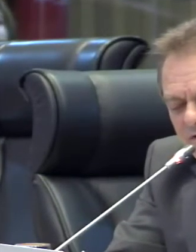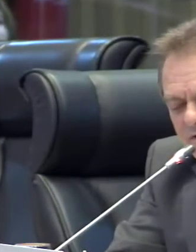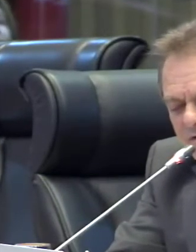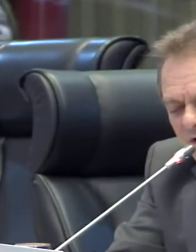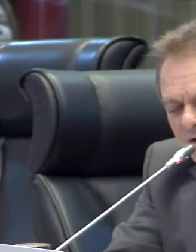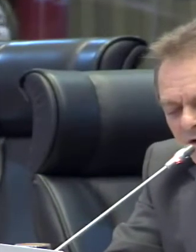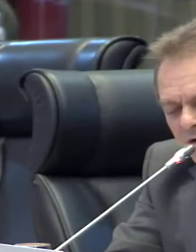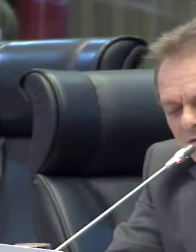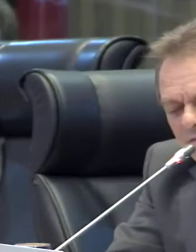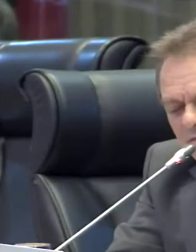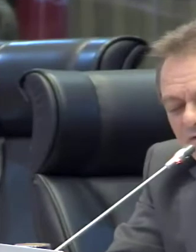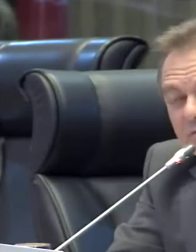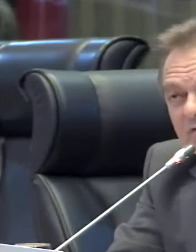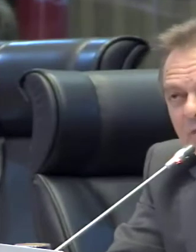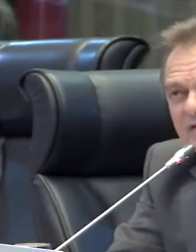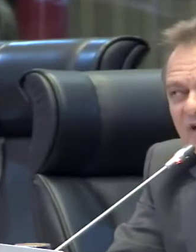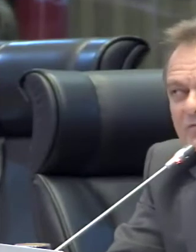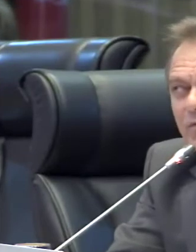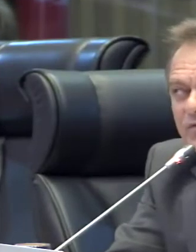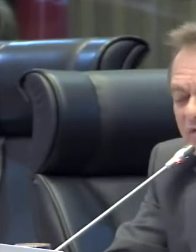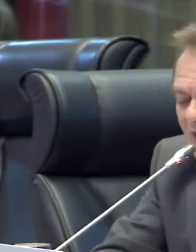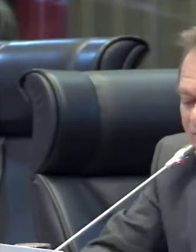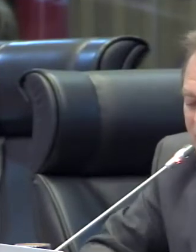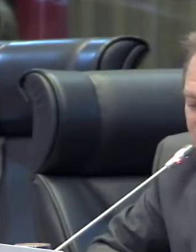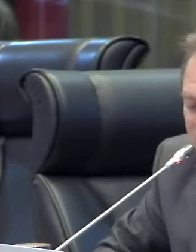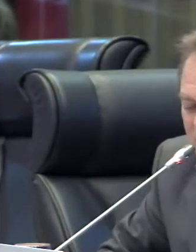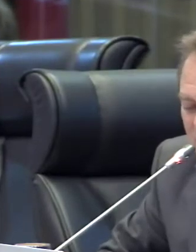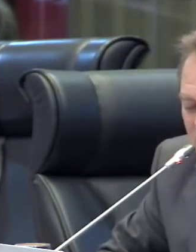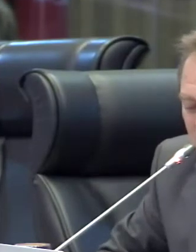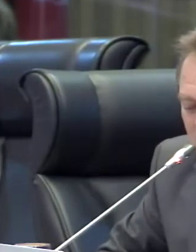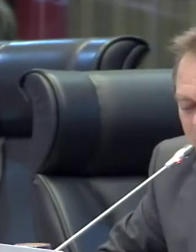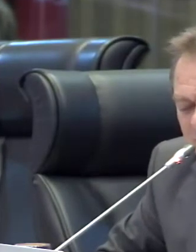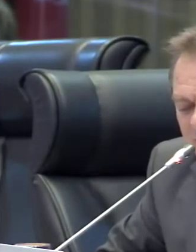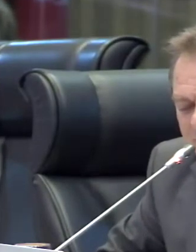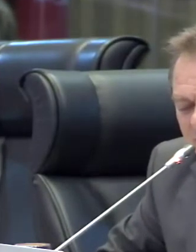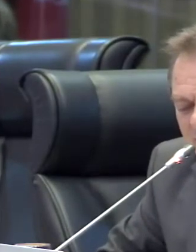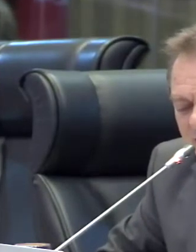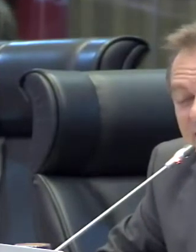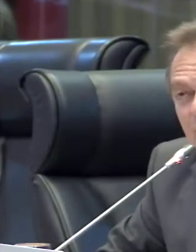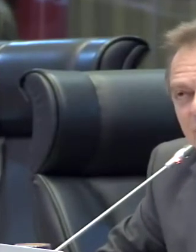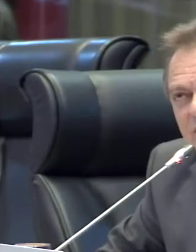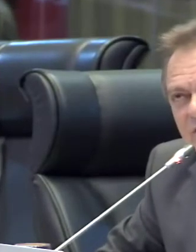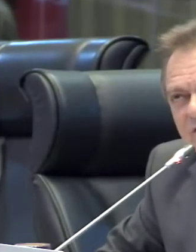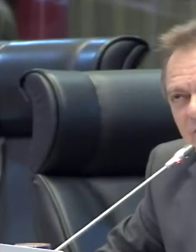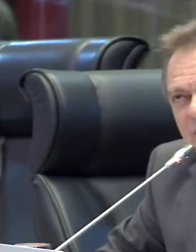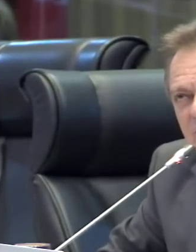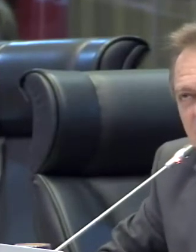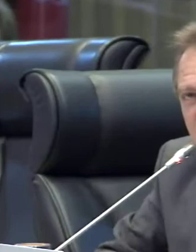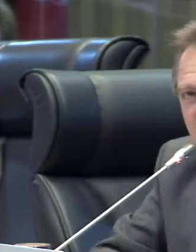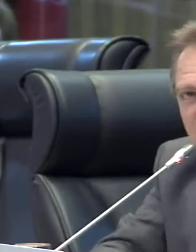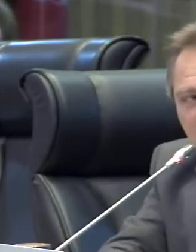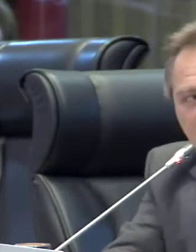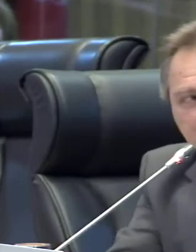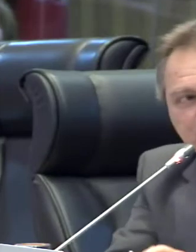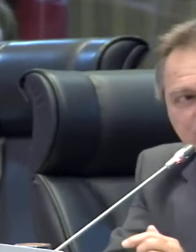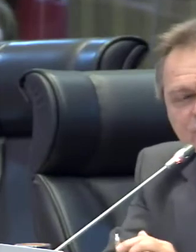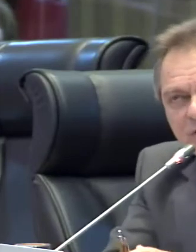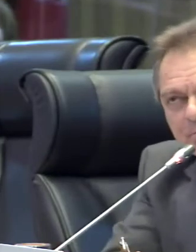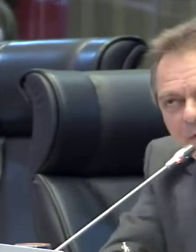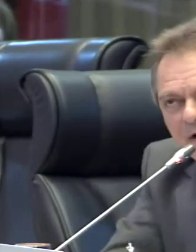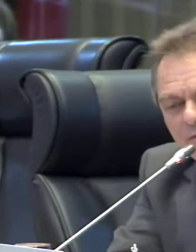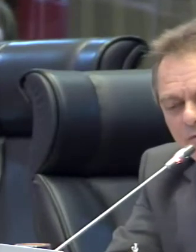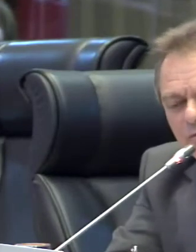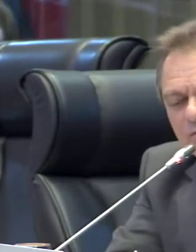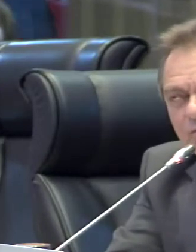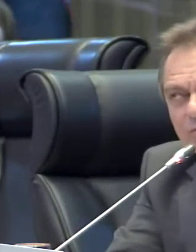um estadista, como um dos principais responsáveis pela redemocratização brasileira, e